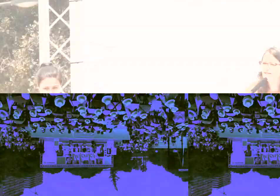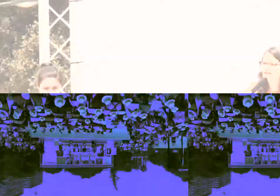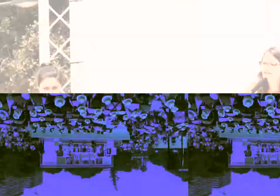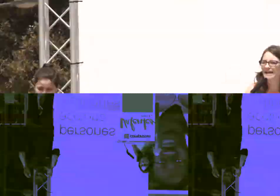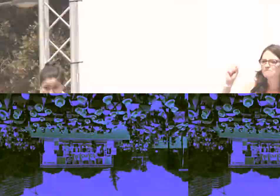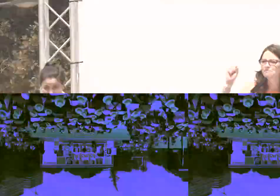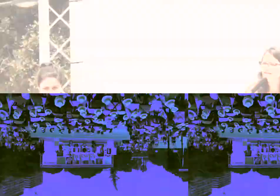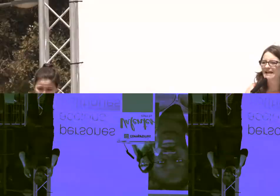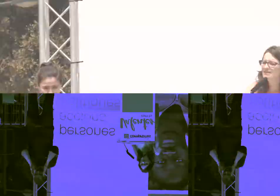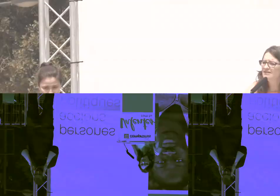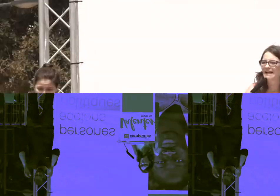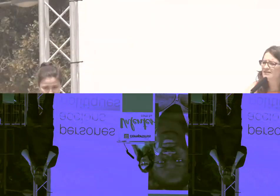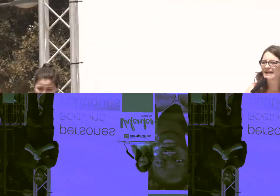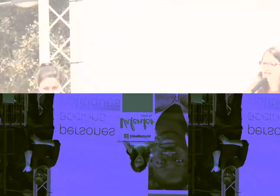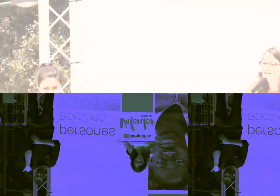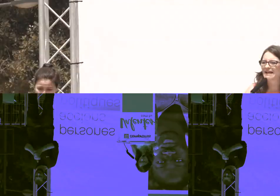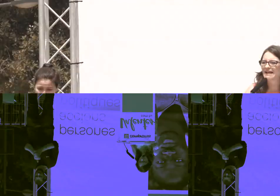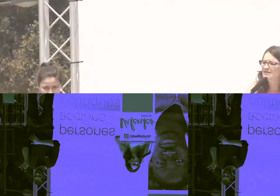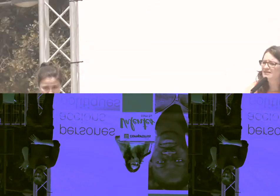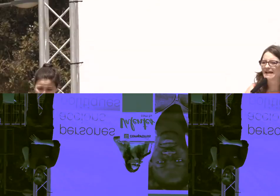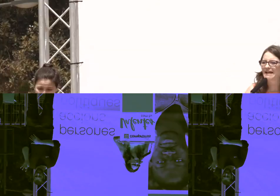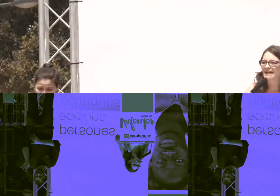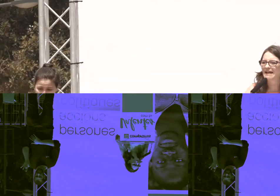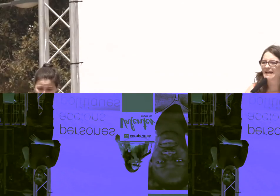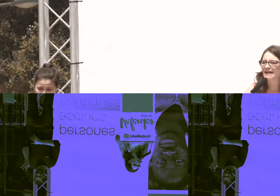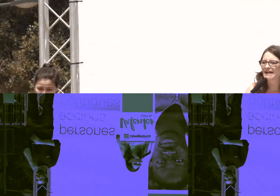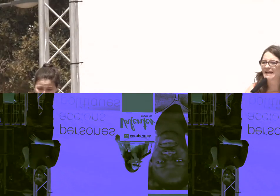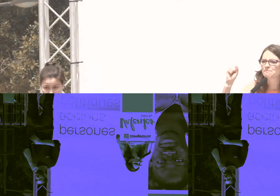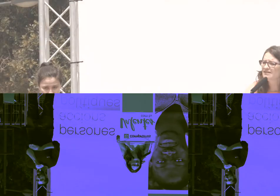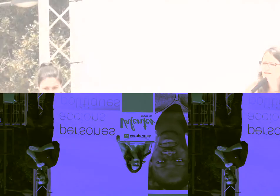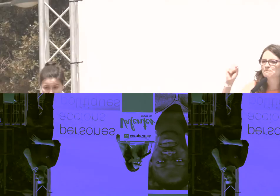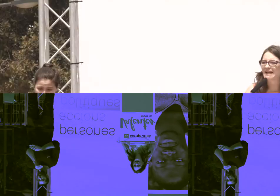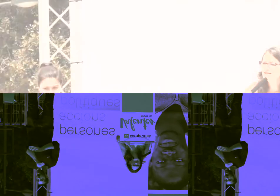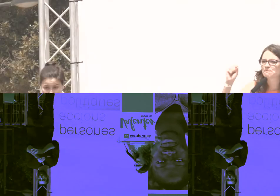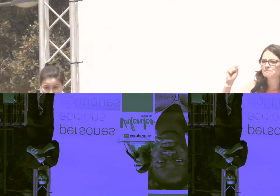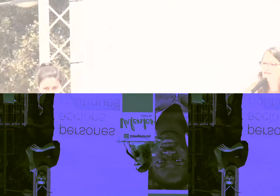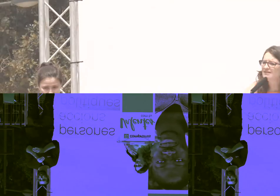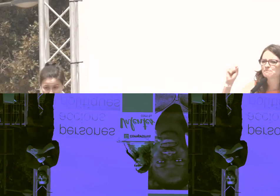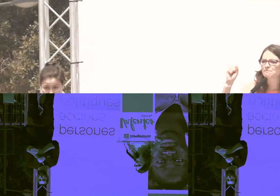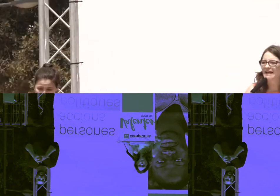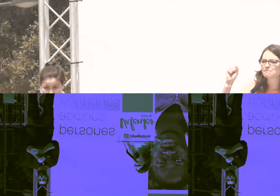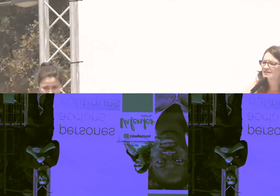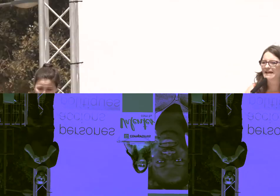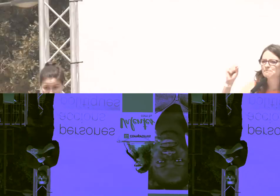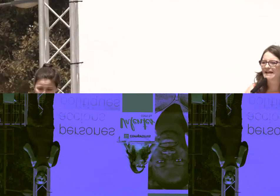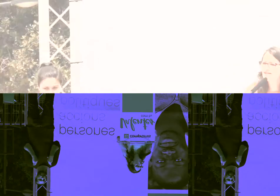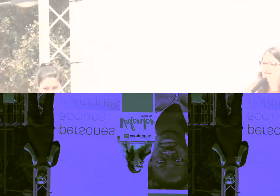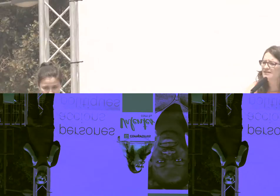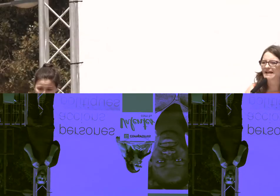En 2015 dèiem, l'agricultura ha de ser una eina de vida, els joves han de